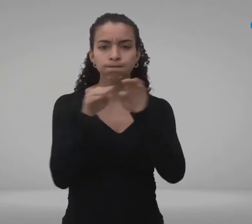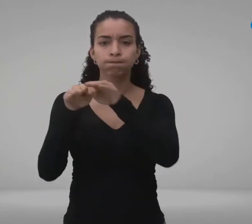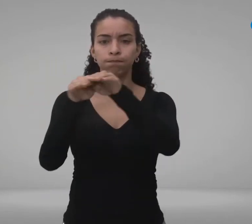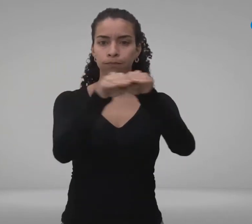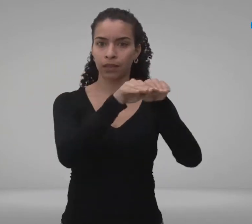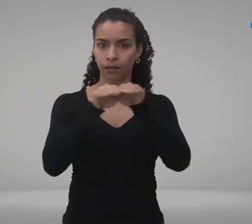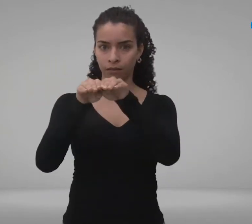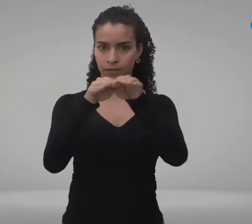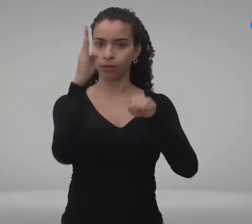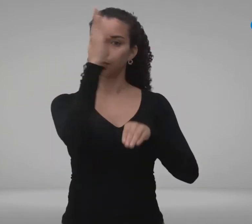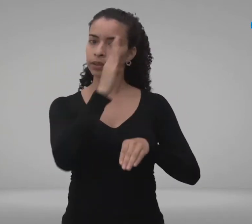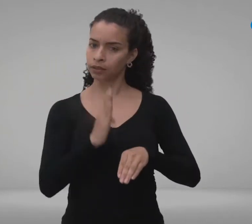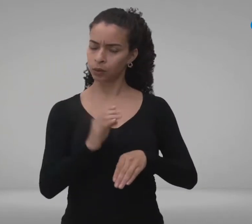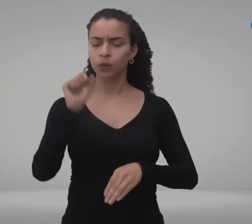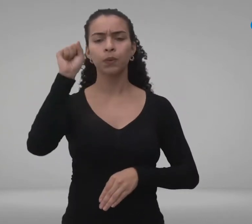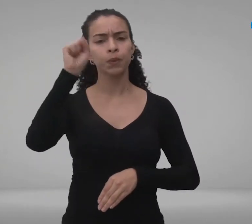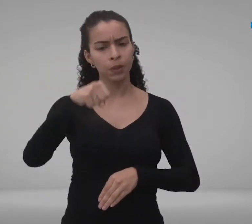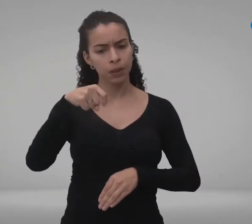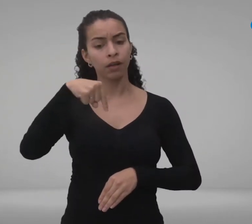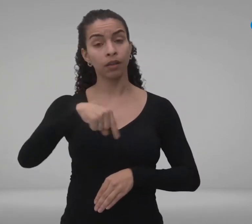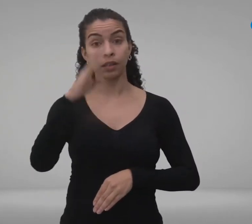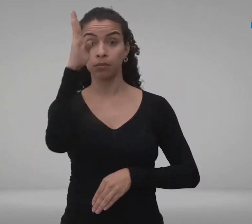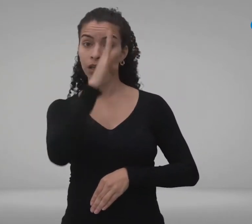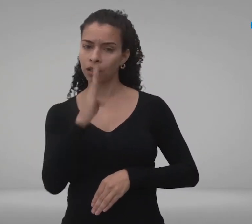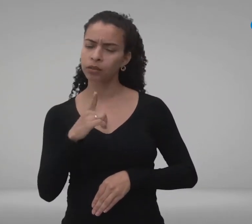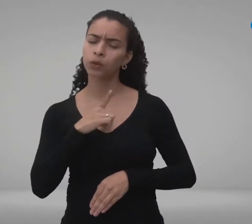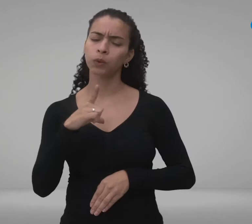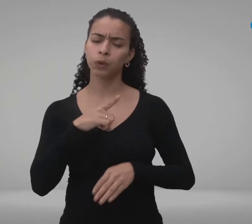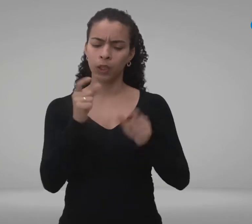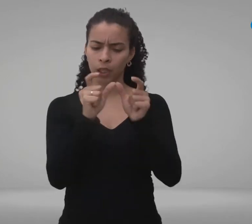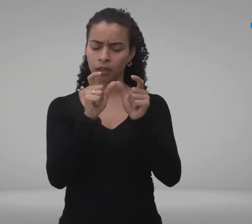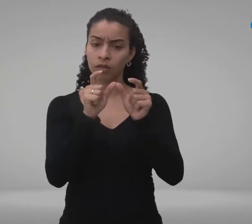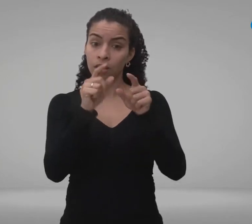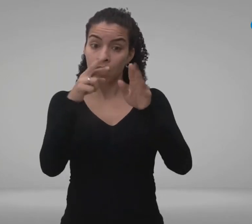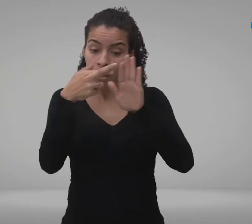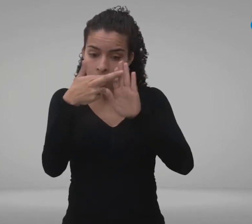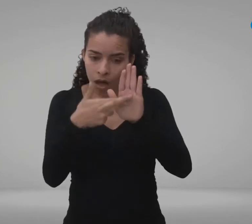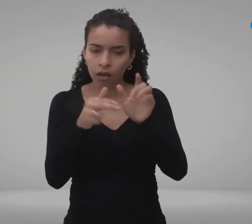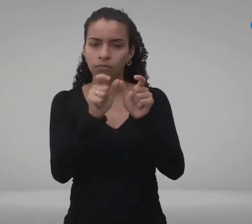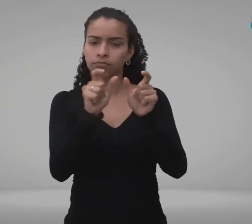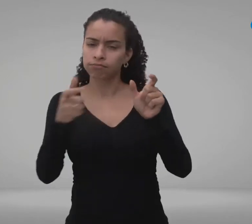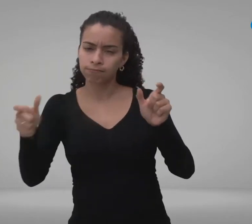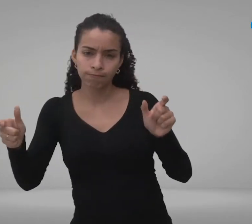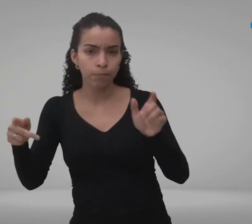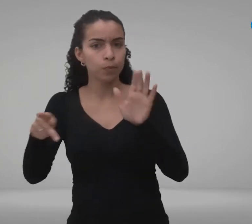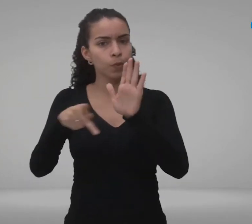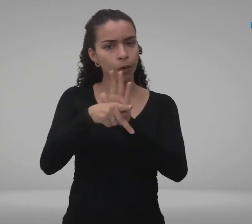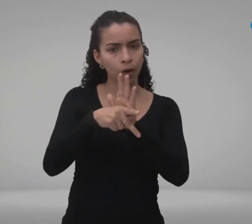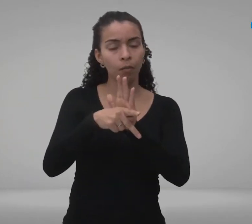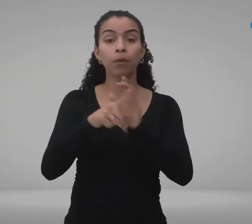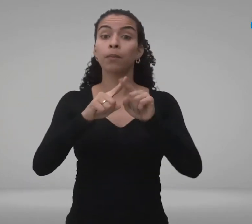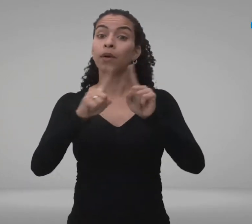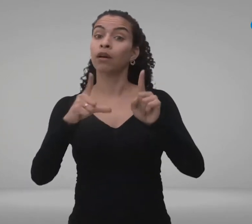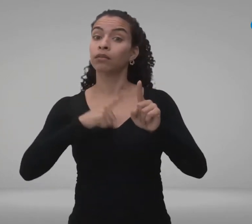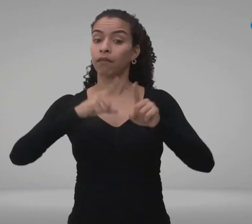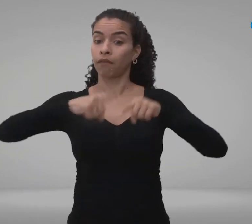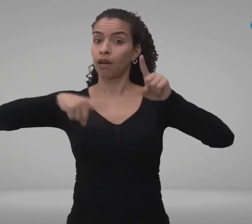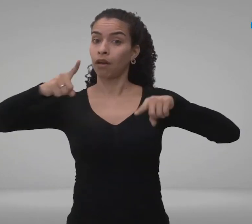Sim, hoje a língua de sinais ela é uma língua padronizada, ela tem regras gramaticais próprias, mas ela tem a